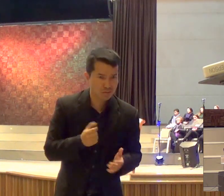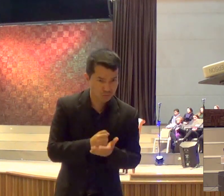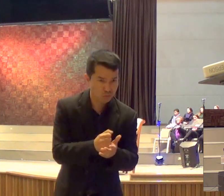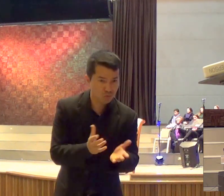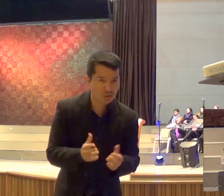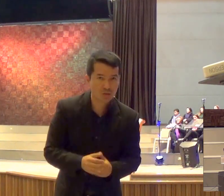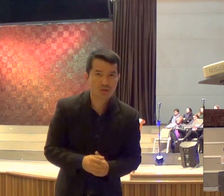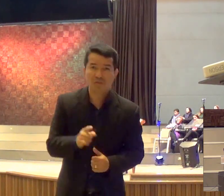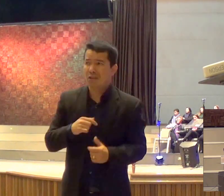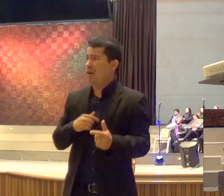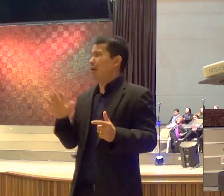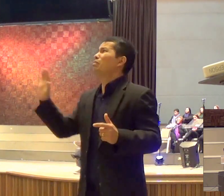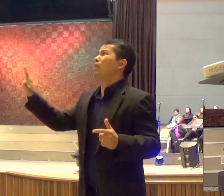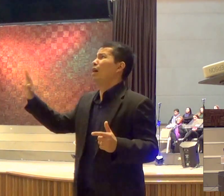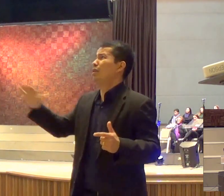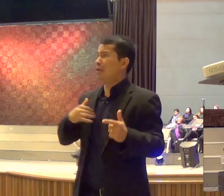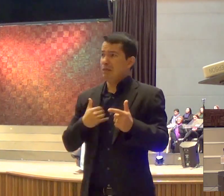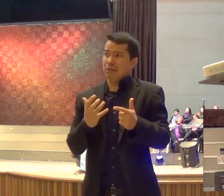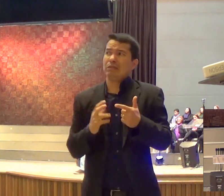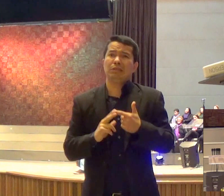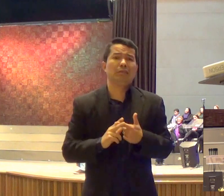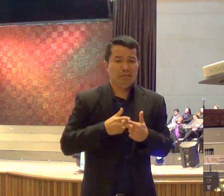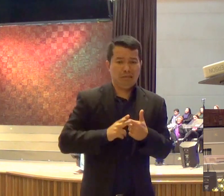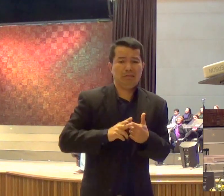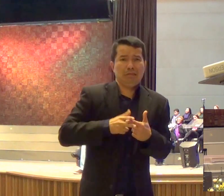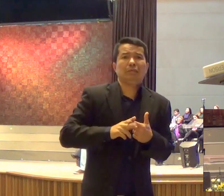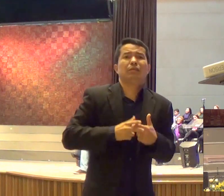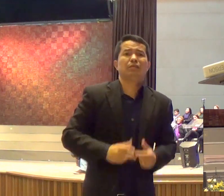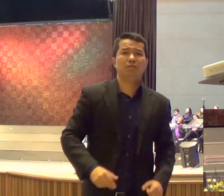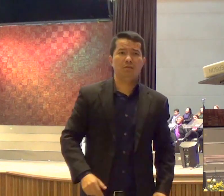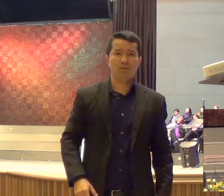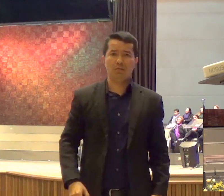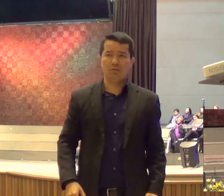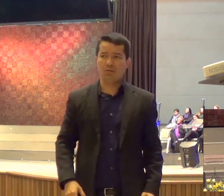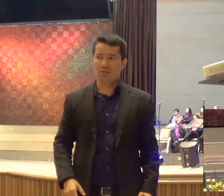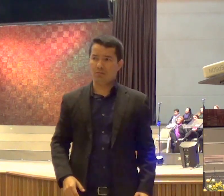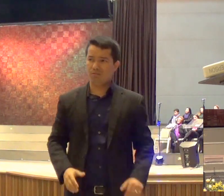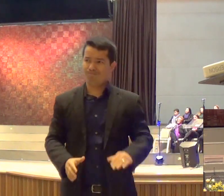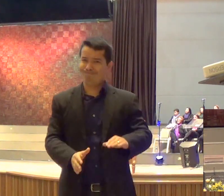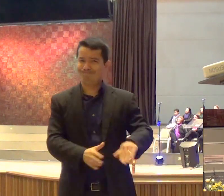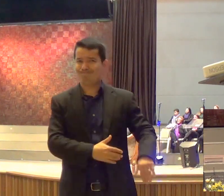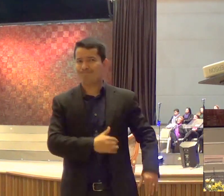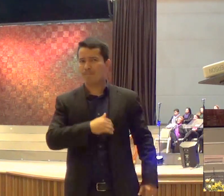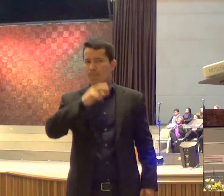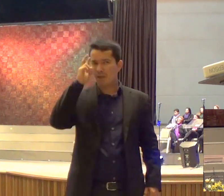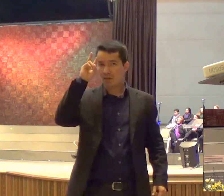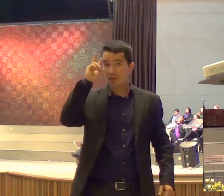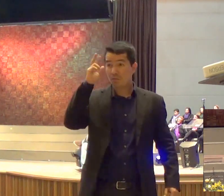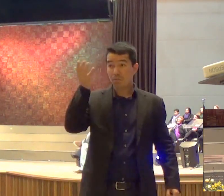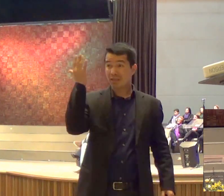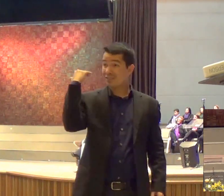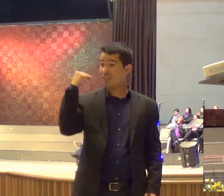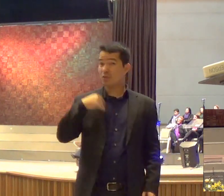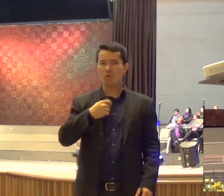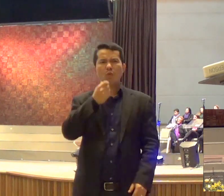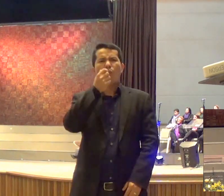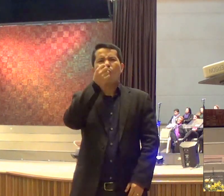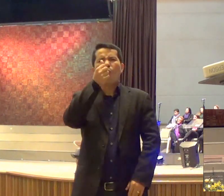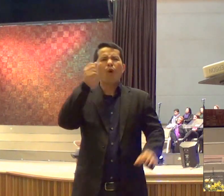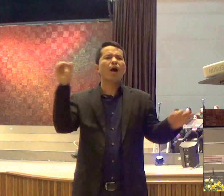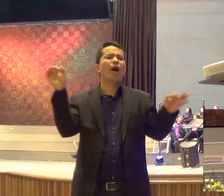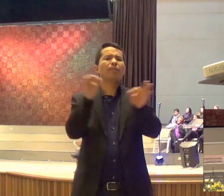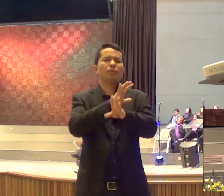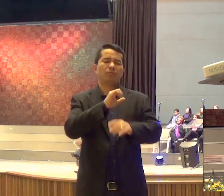lembrou a experiência que eu tive pastor eu tava no último ano do seminário e vi uma crise